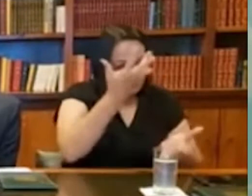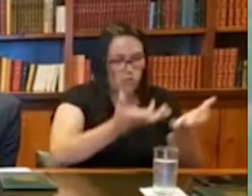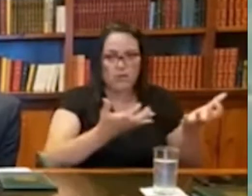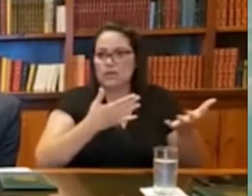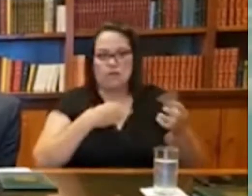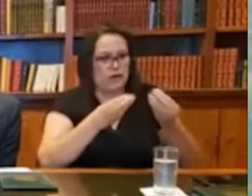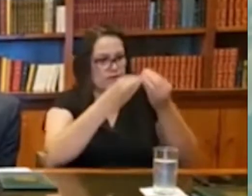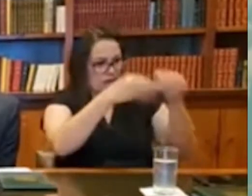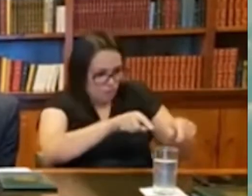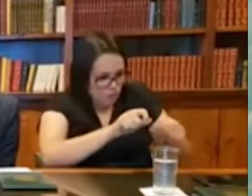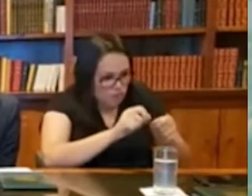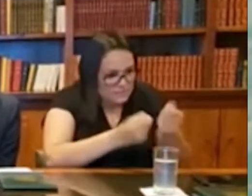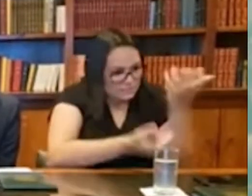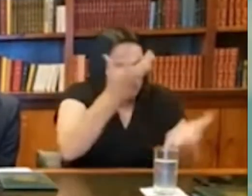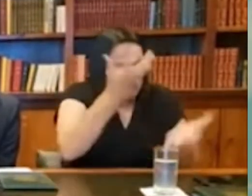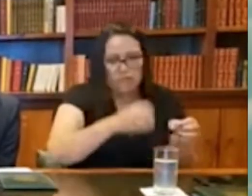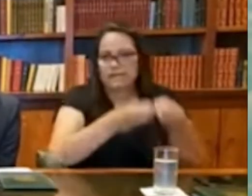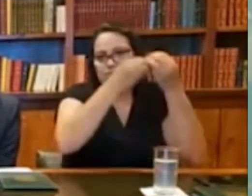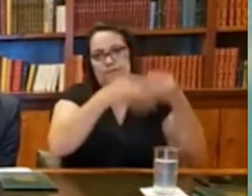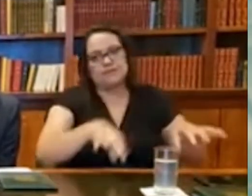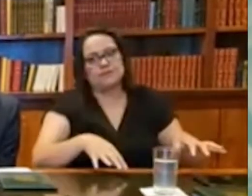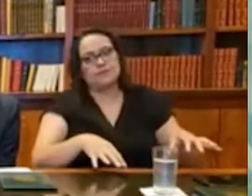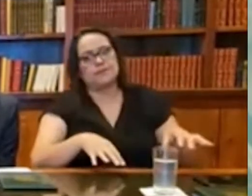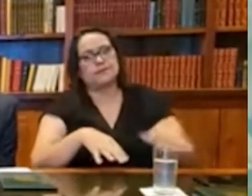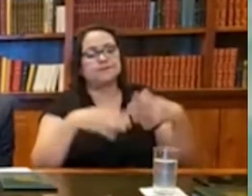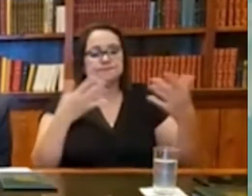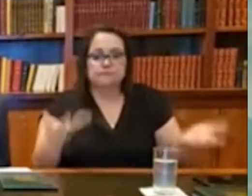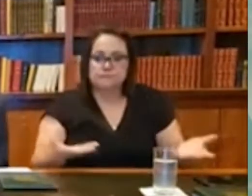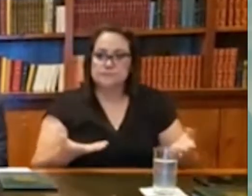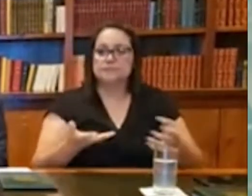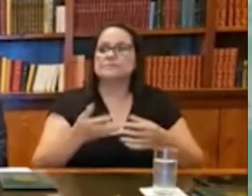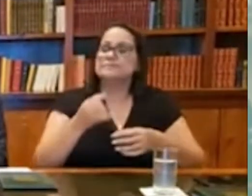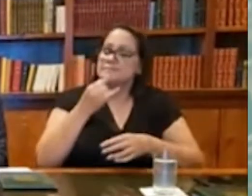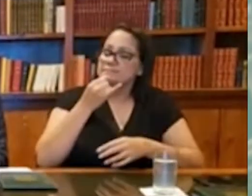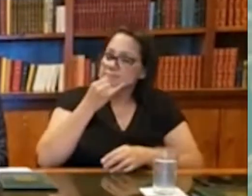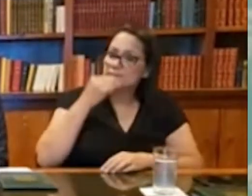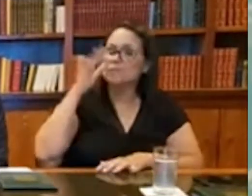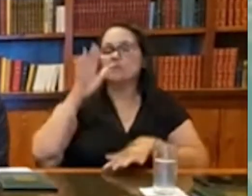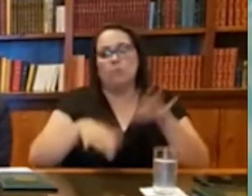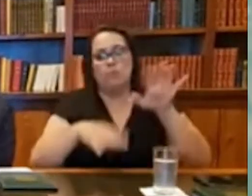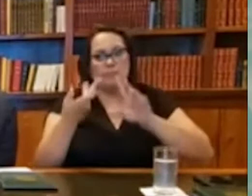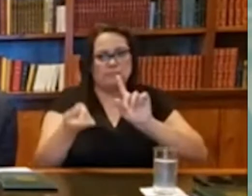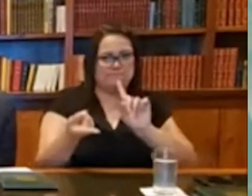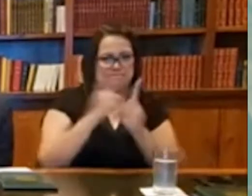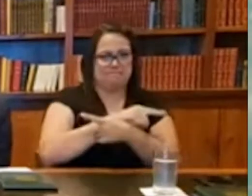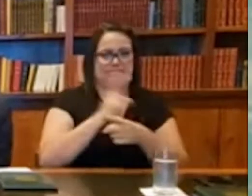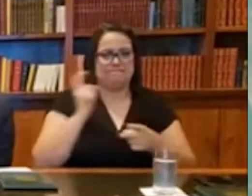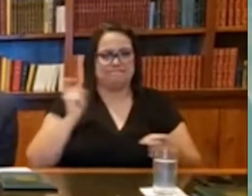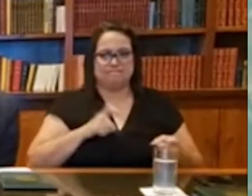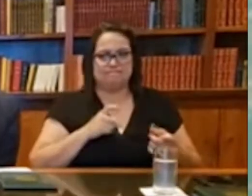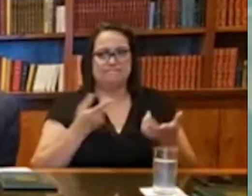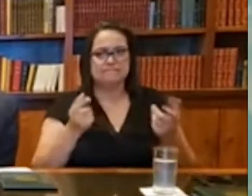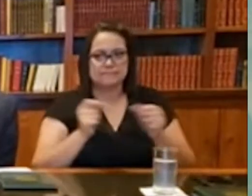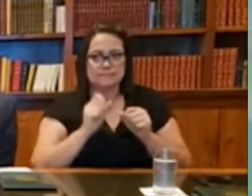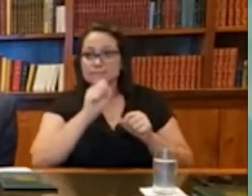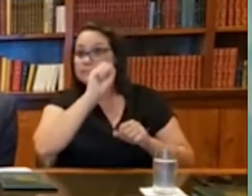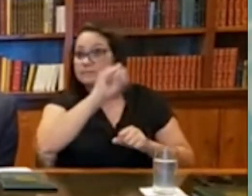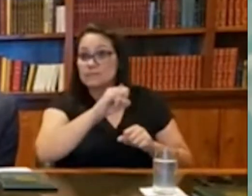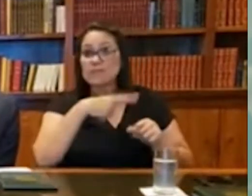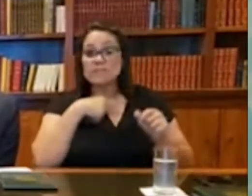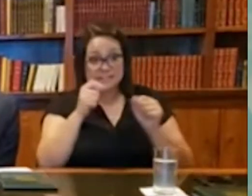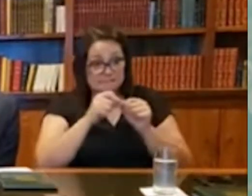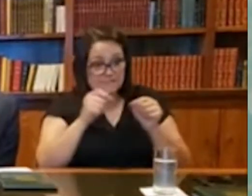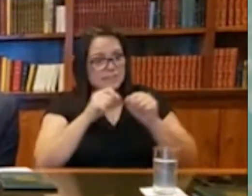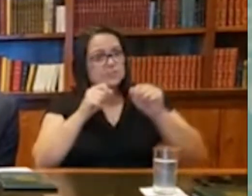São circunstâncias climáticas. Mas, infelizmente, às vezes há distorções. Então, quando você promove a